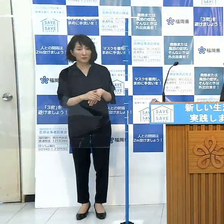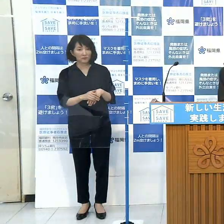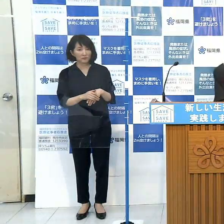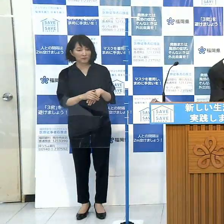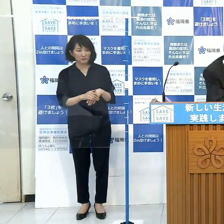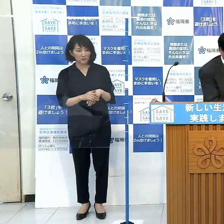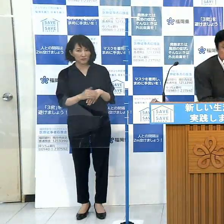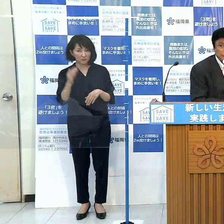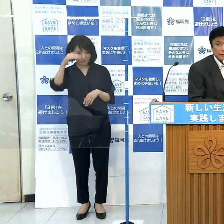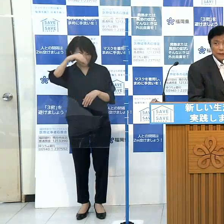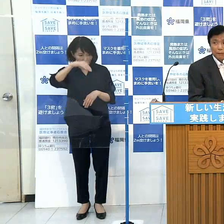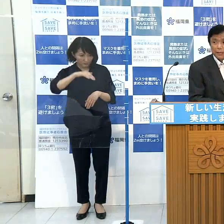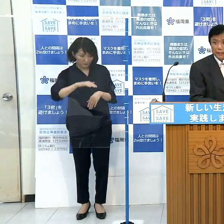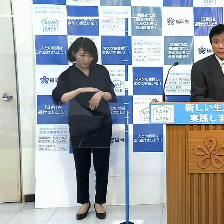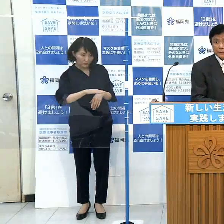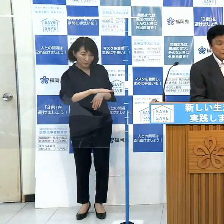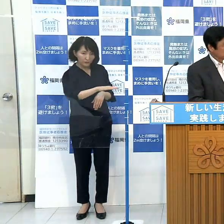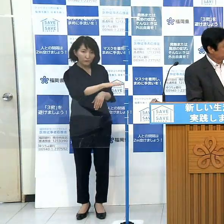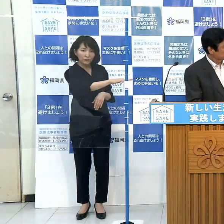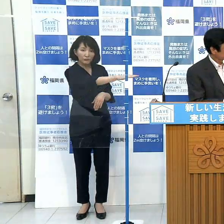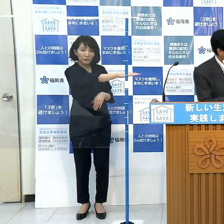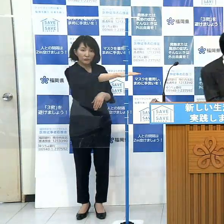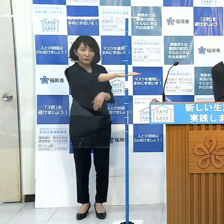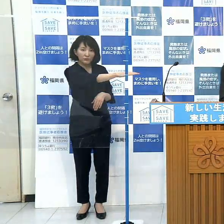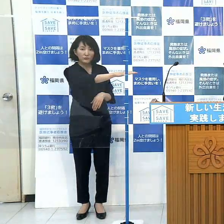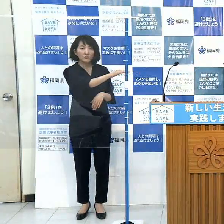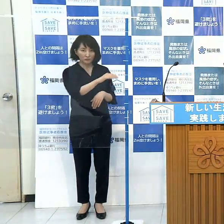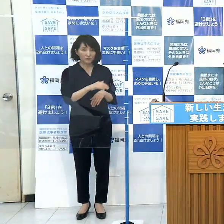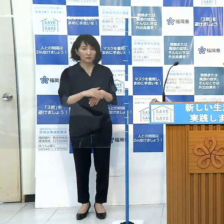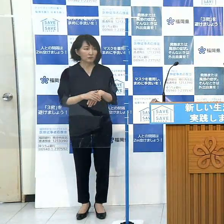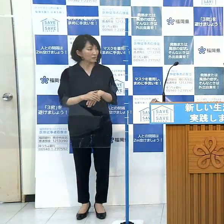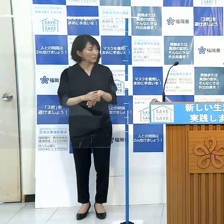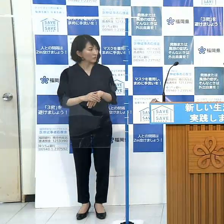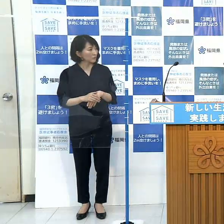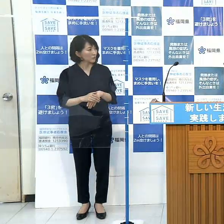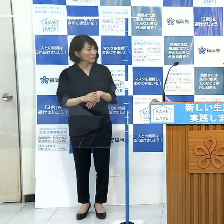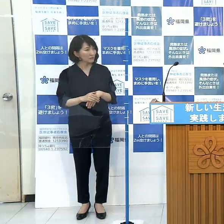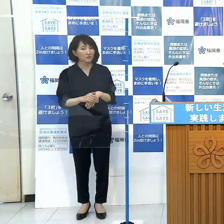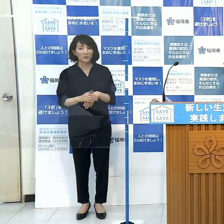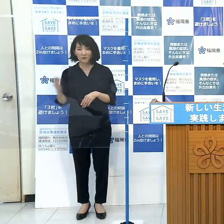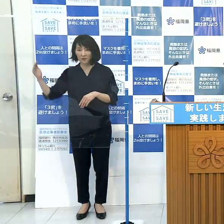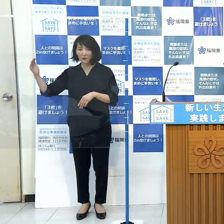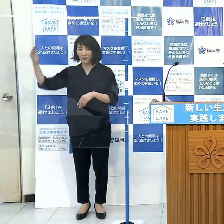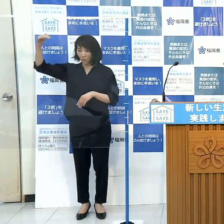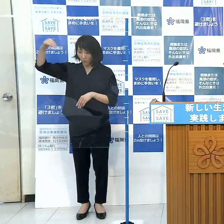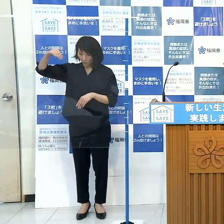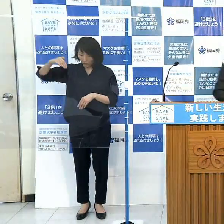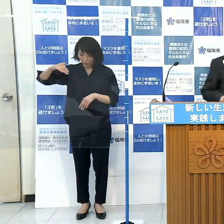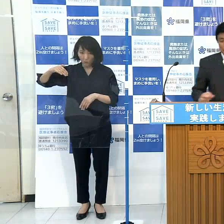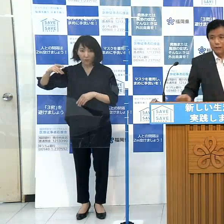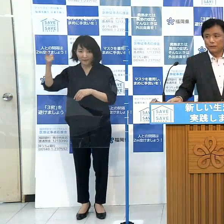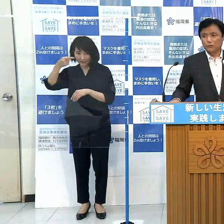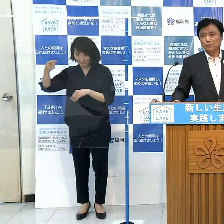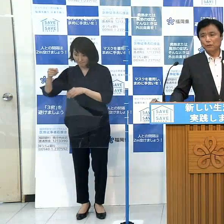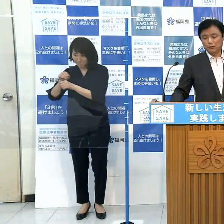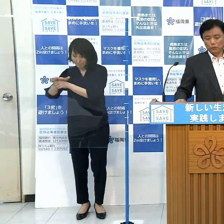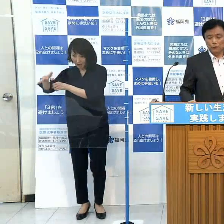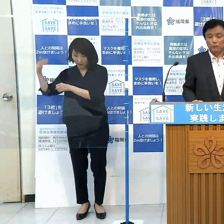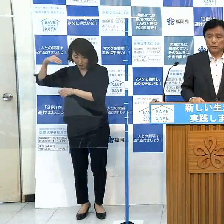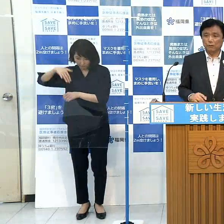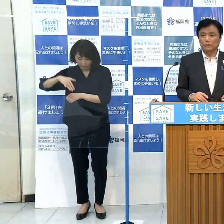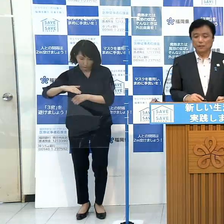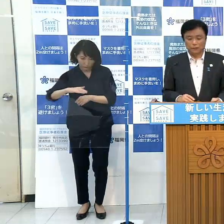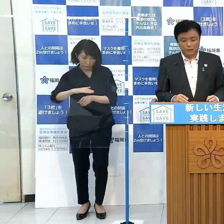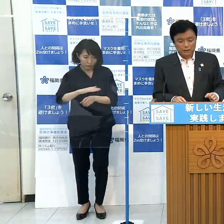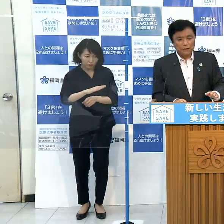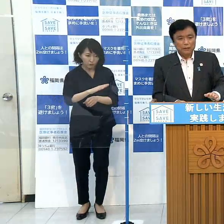本線なんですね 山がね。 ところが今回の山はもう不連続になっているから、そういう意味ではこの